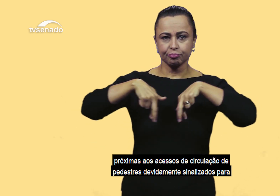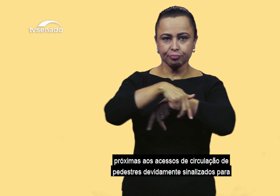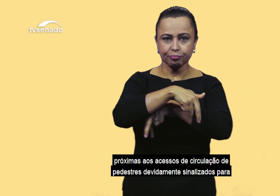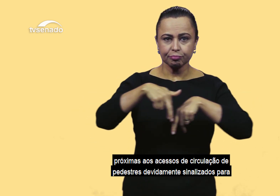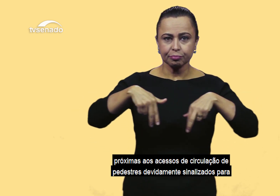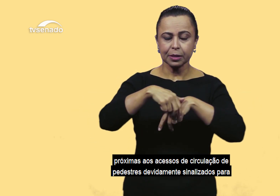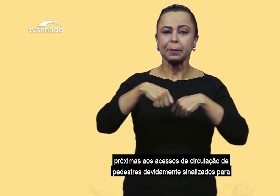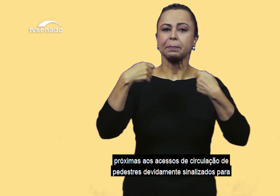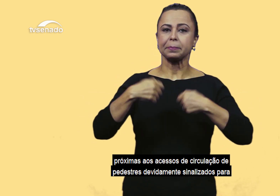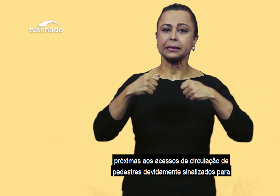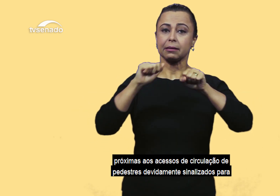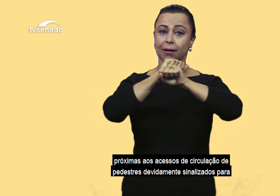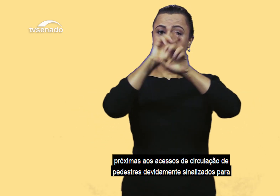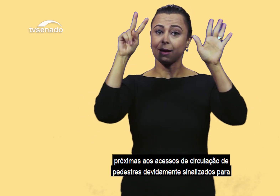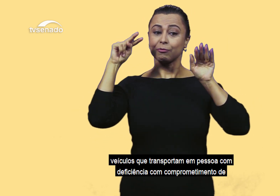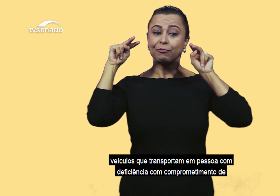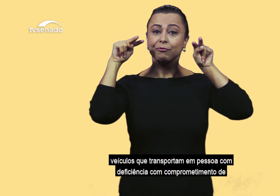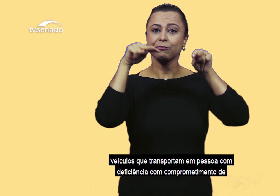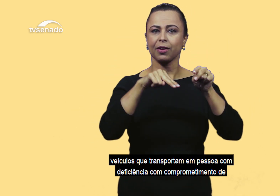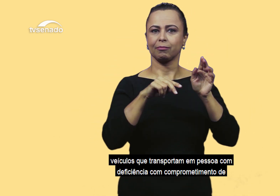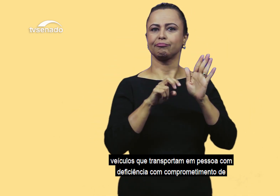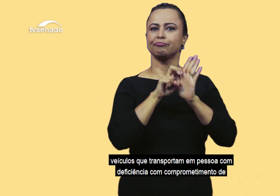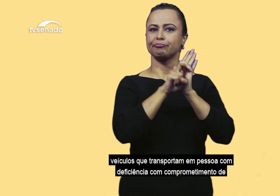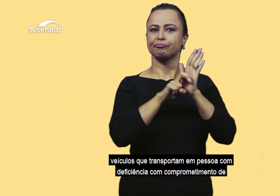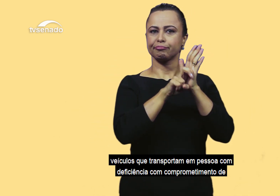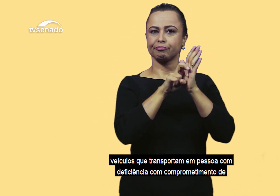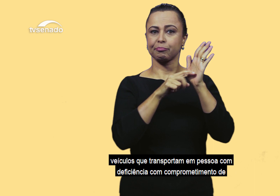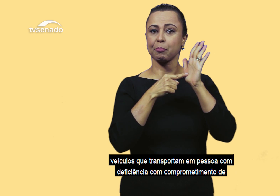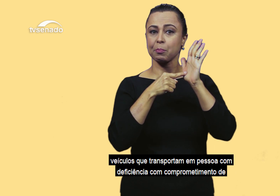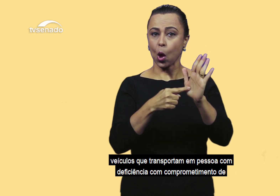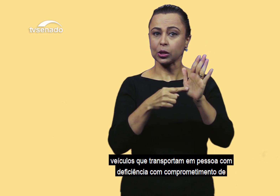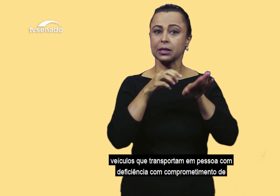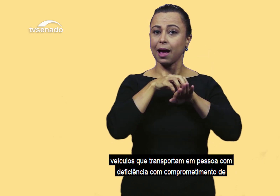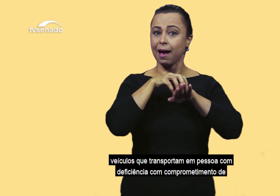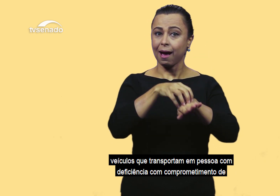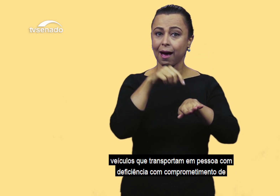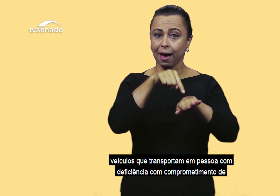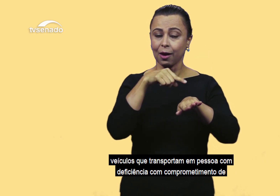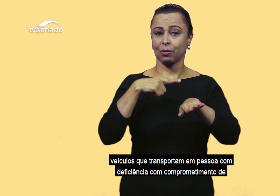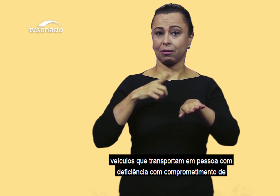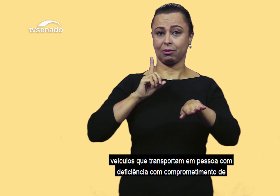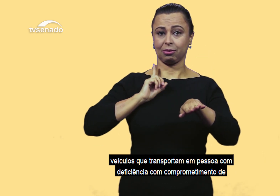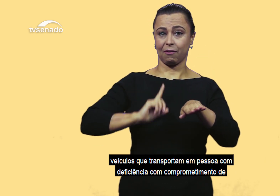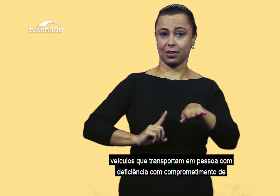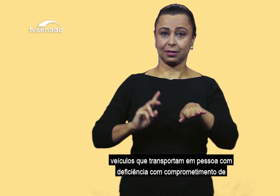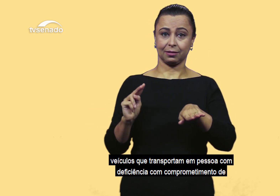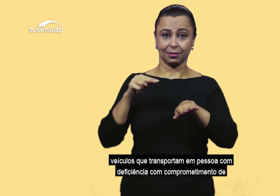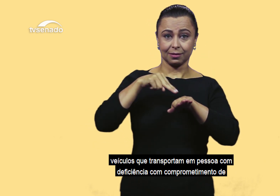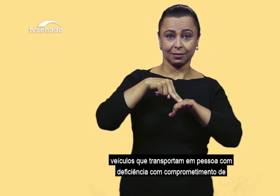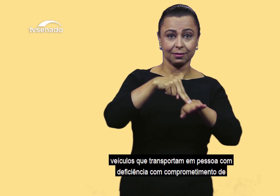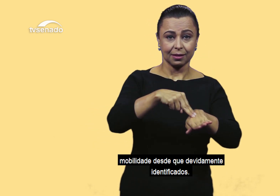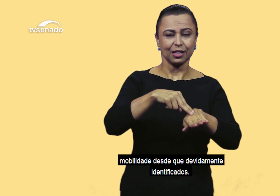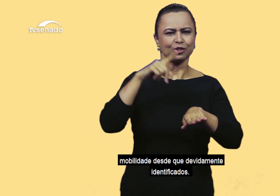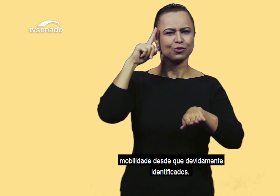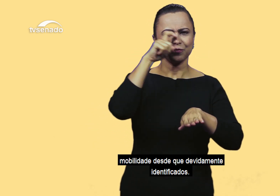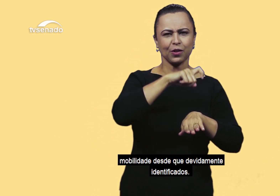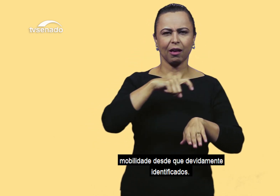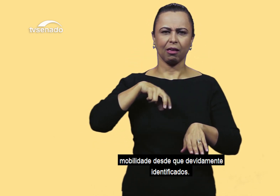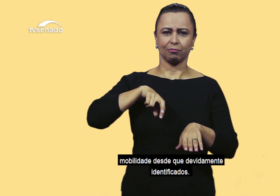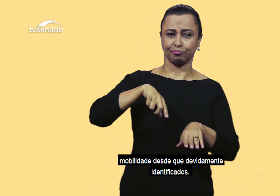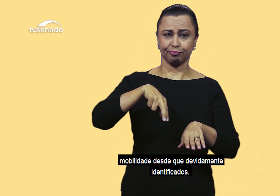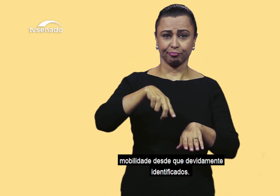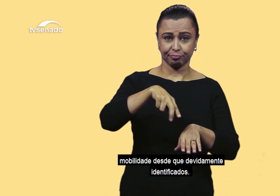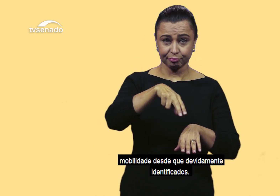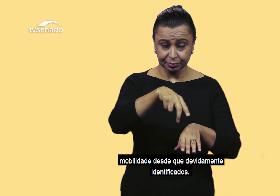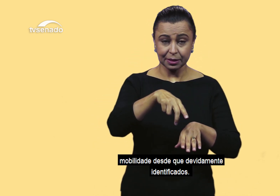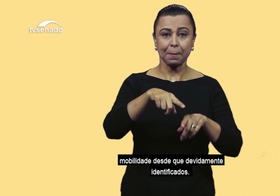devidamente sinalizadas para veículos que transportem pessoa com deficiência com comprometimento de mobilidade